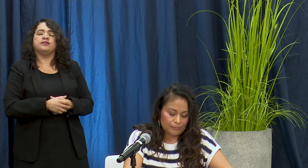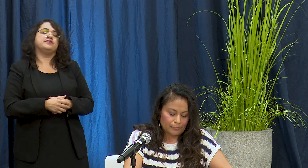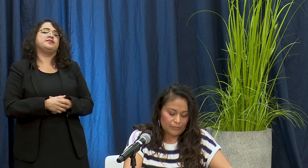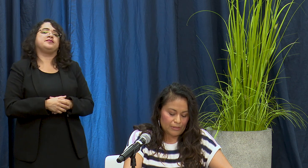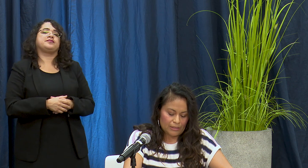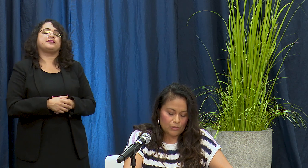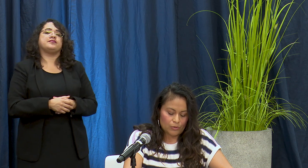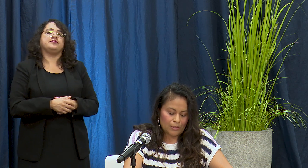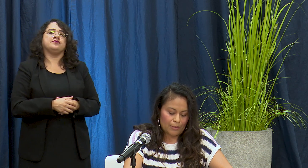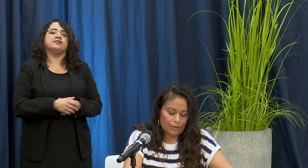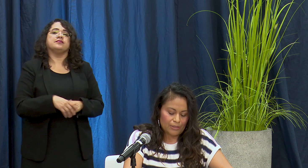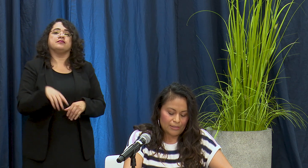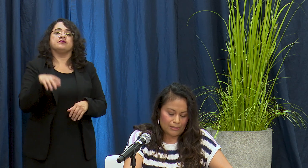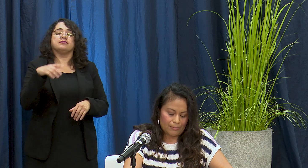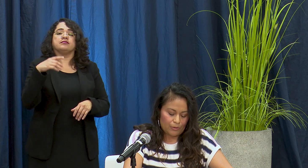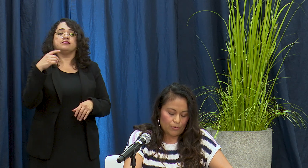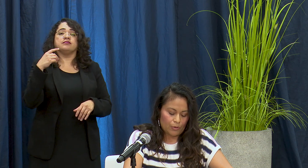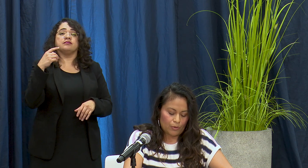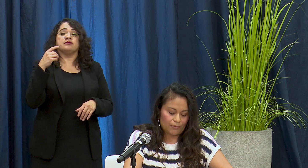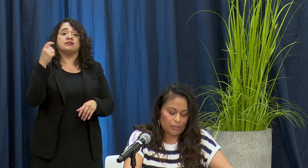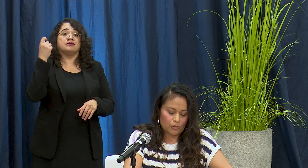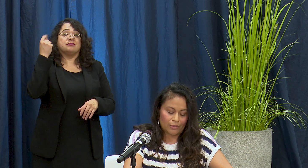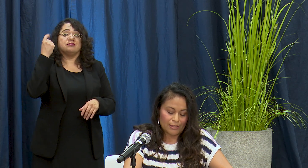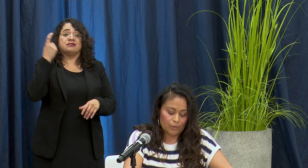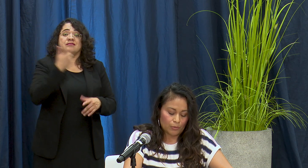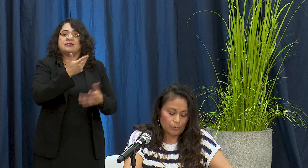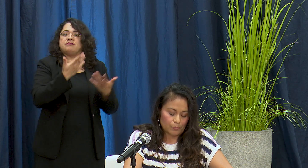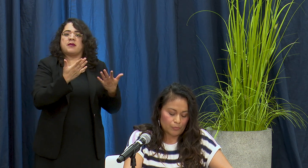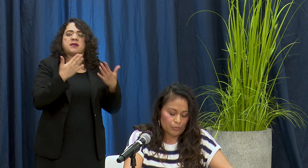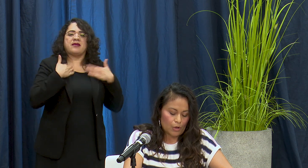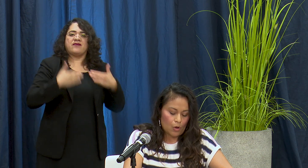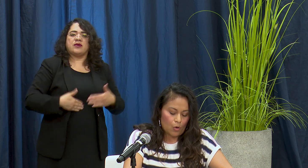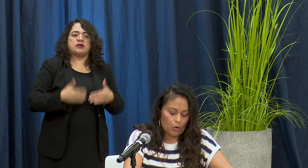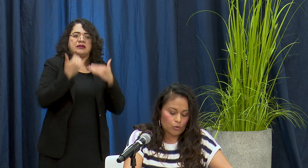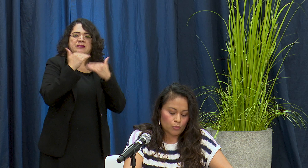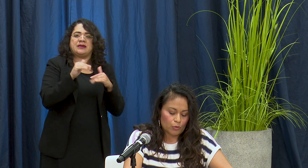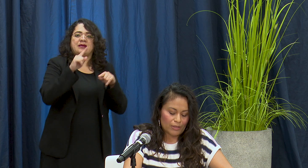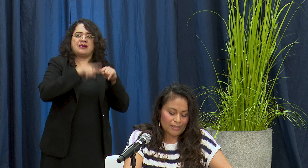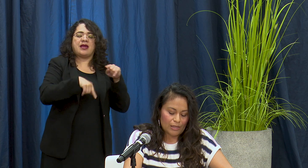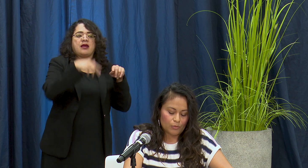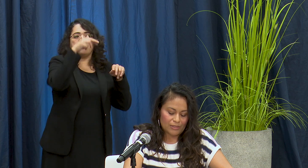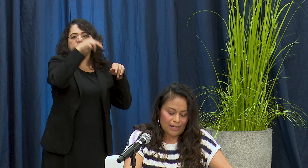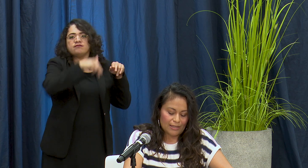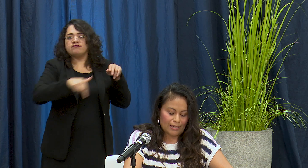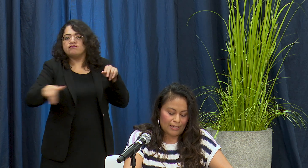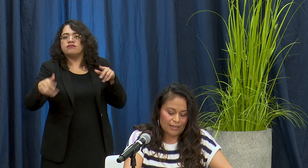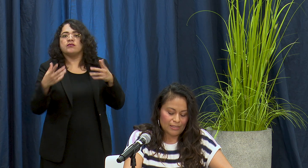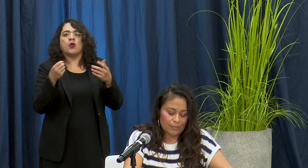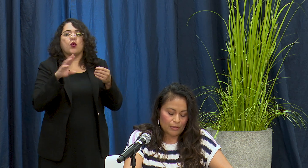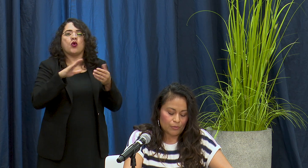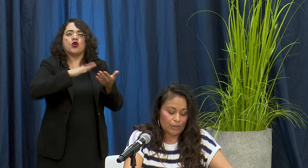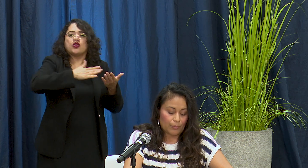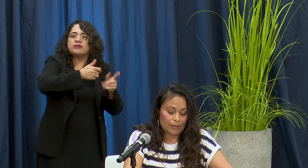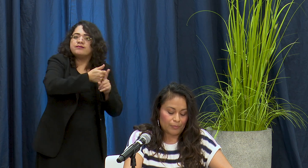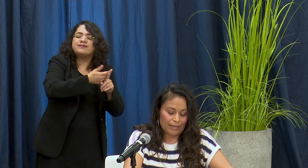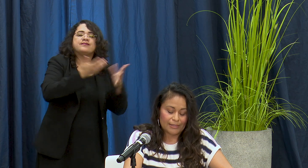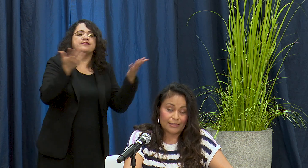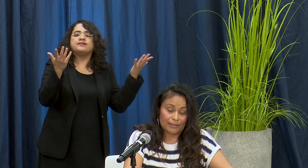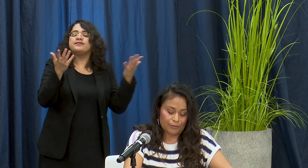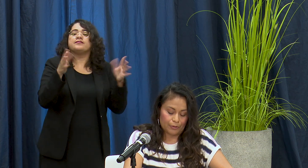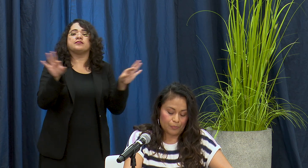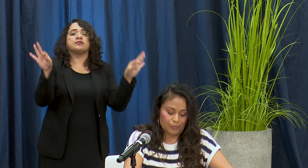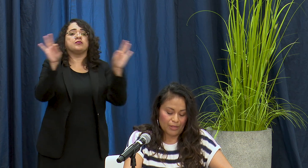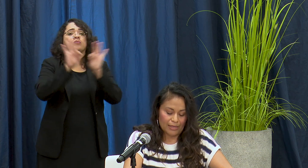actividad riesgosa mayores debido a una aflicción de salud. Hoy nos orgullece anunciar el lanzamiento de Great